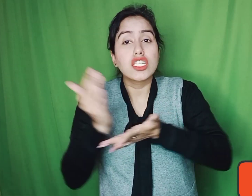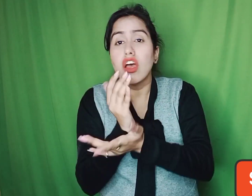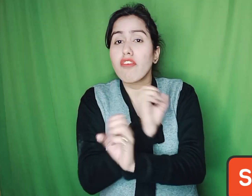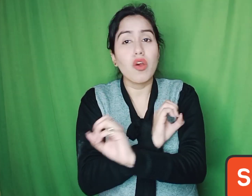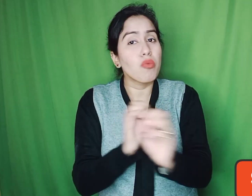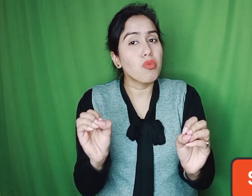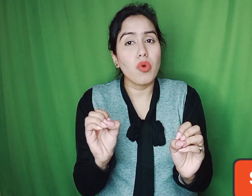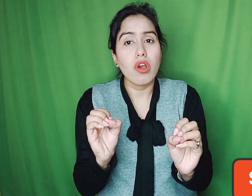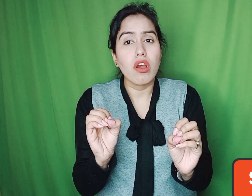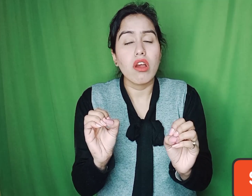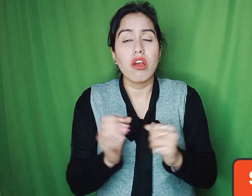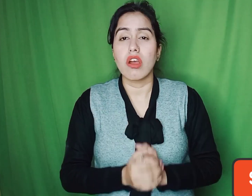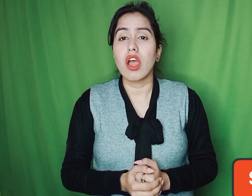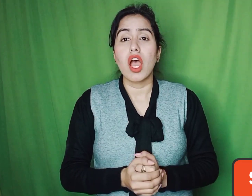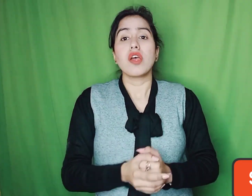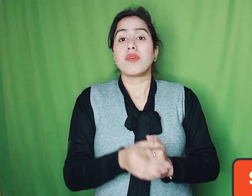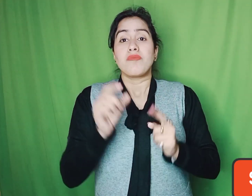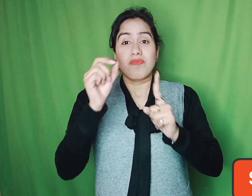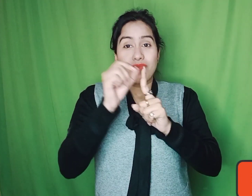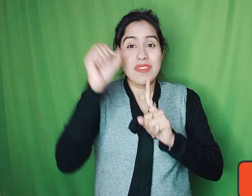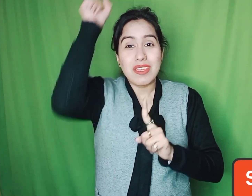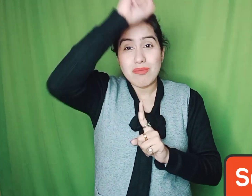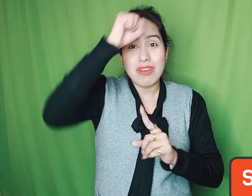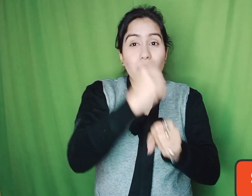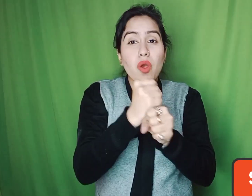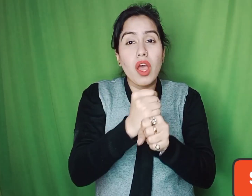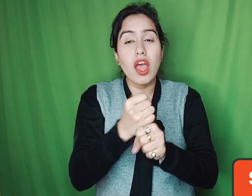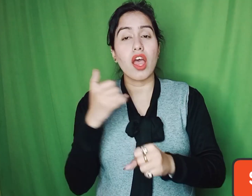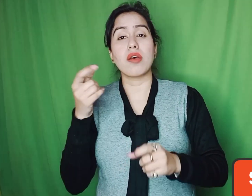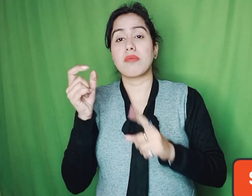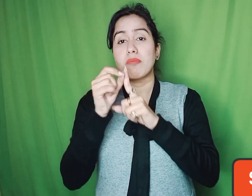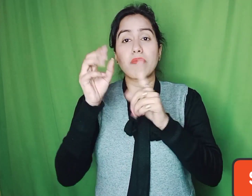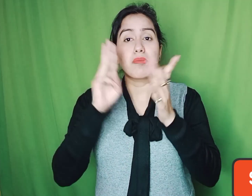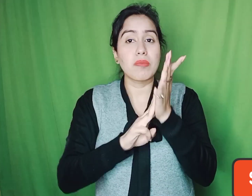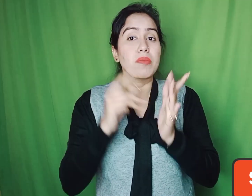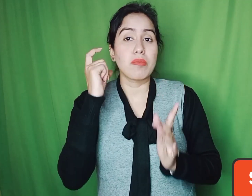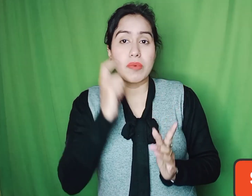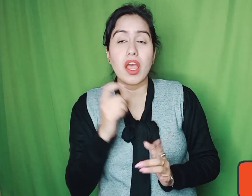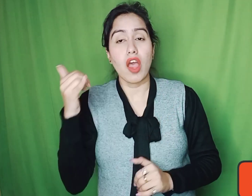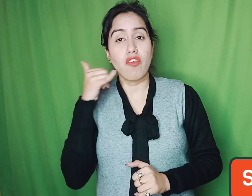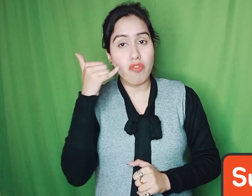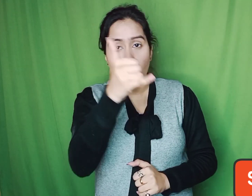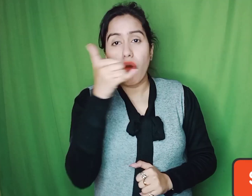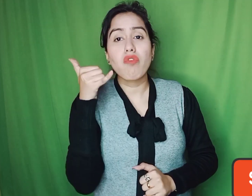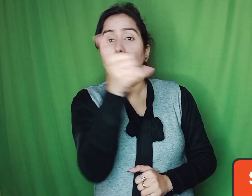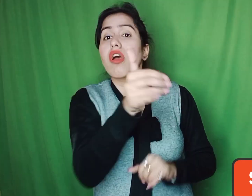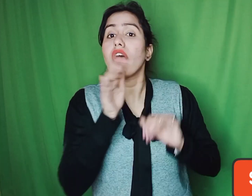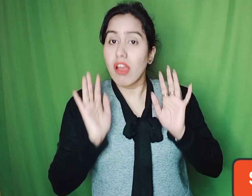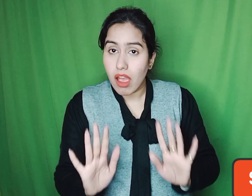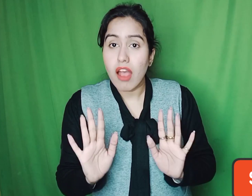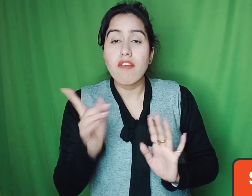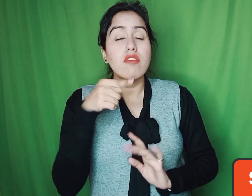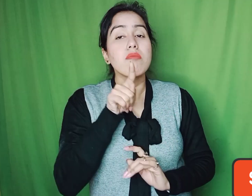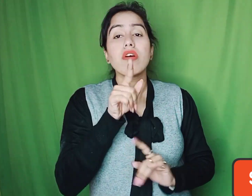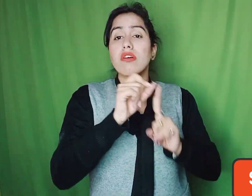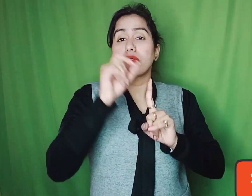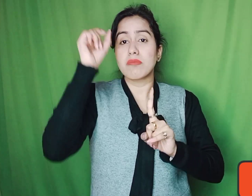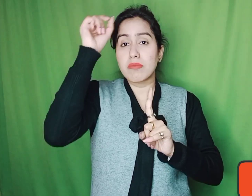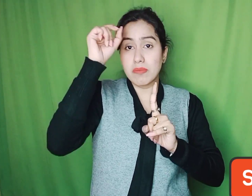पंजाब सरकार ने एक तो कोई भी फ़ोन नहीं उठाया। सुरक्षाकर्मी के दौरान कहा गया है कि वह फ़ोन पे फ़ोन कर रहे थे